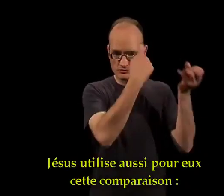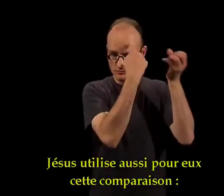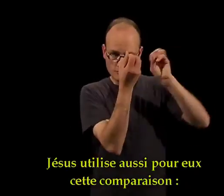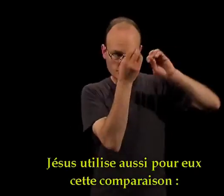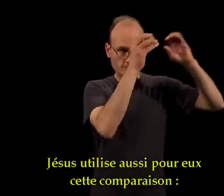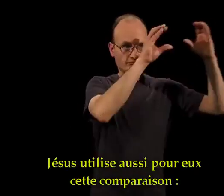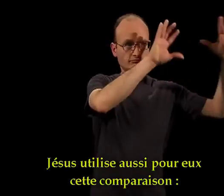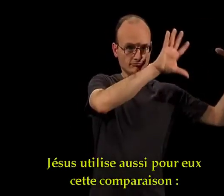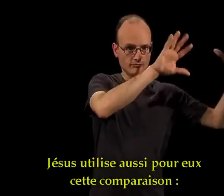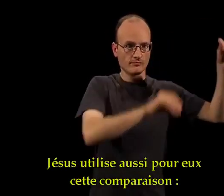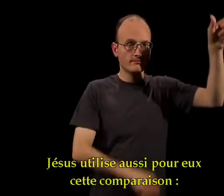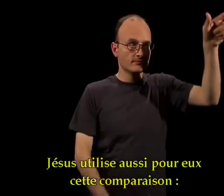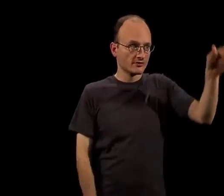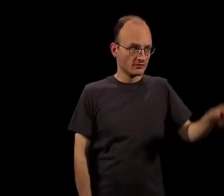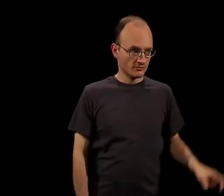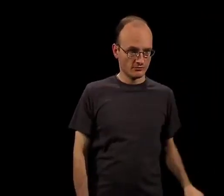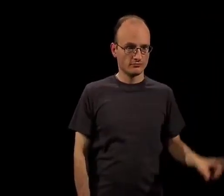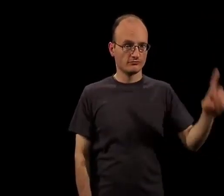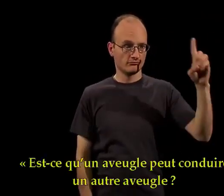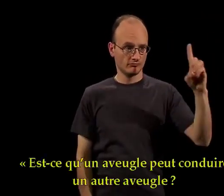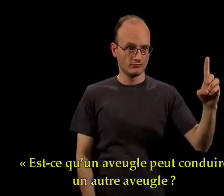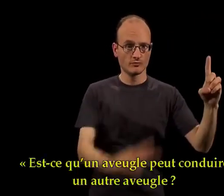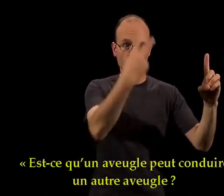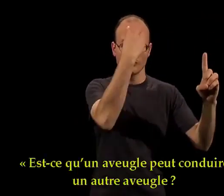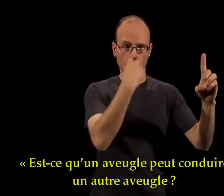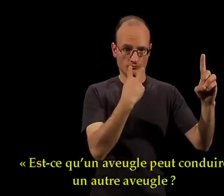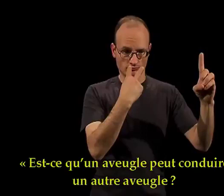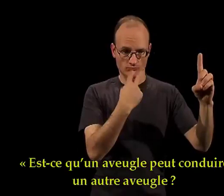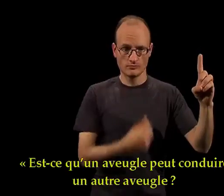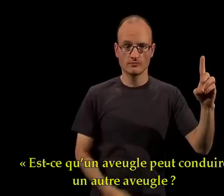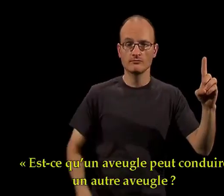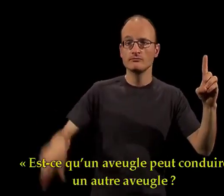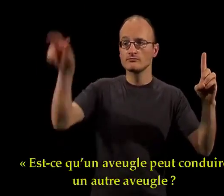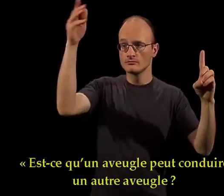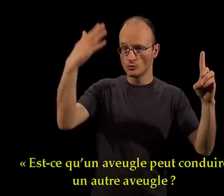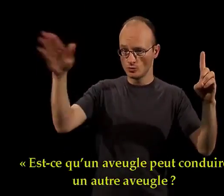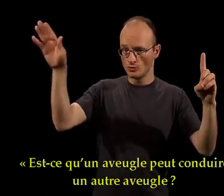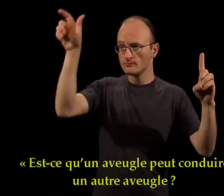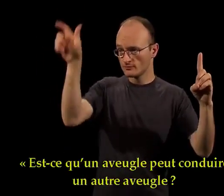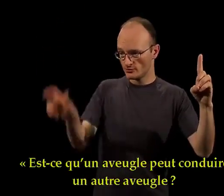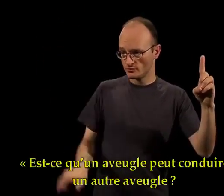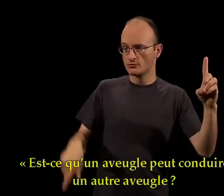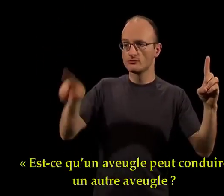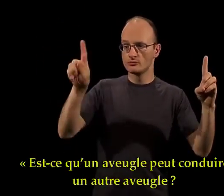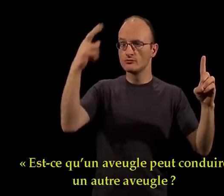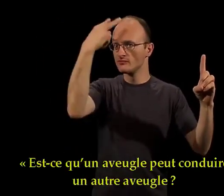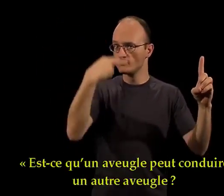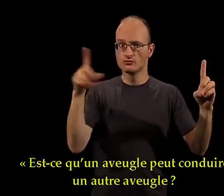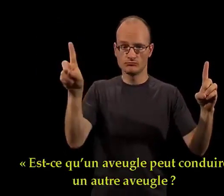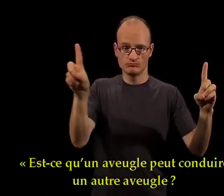Jésus utilise aussi pour eux cette comparaison. Est-ce qu'un aveugle peut conduire un autre aveugle?